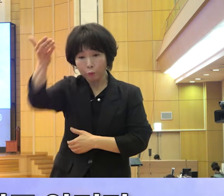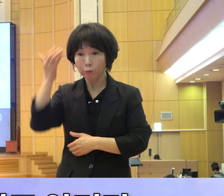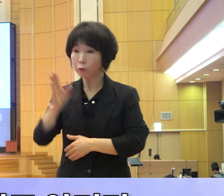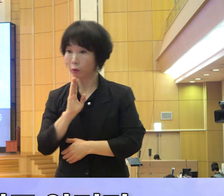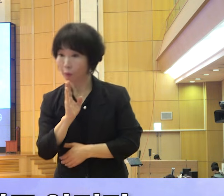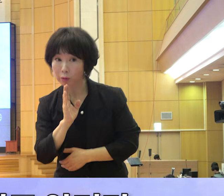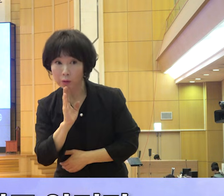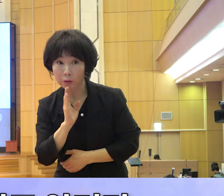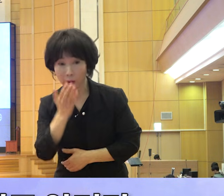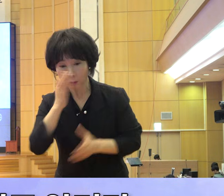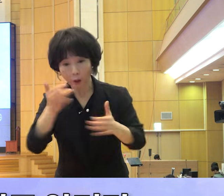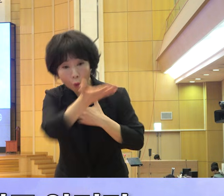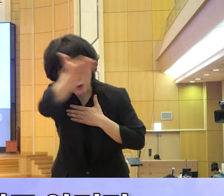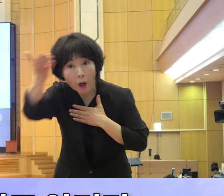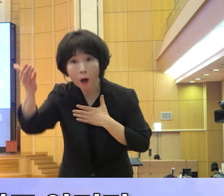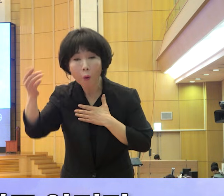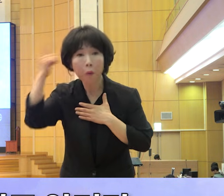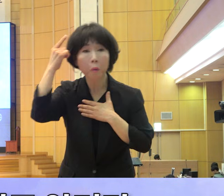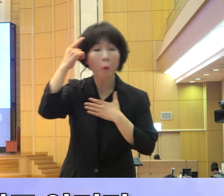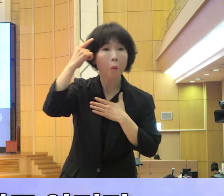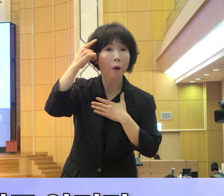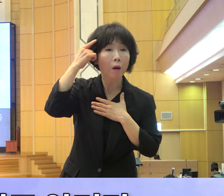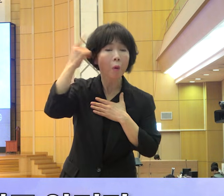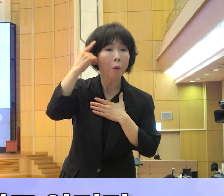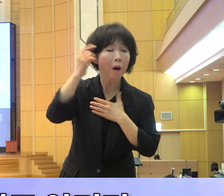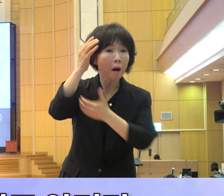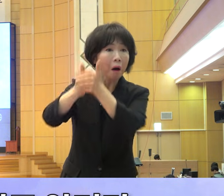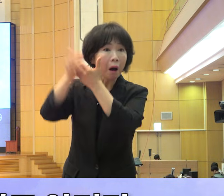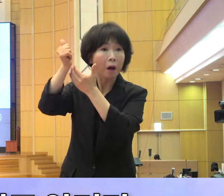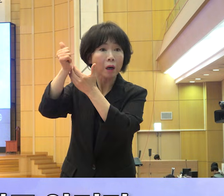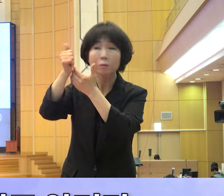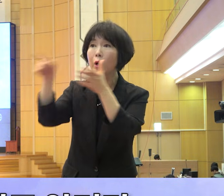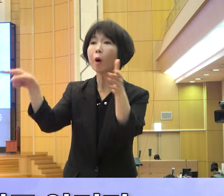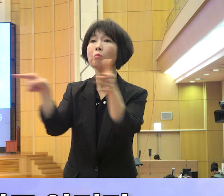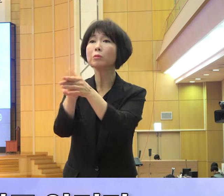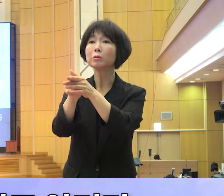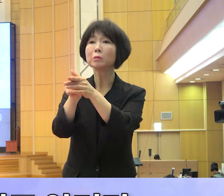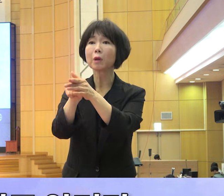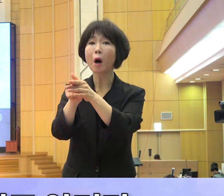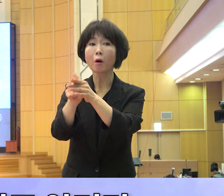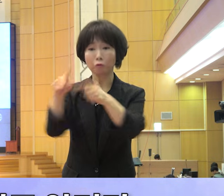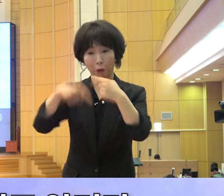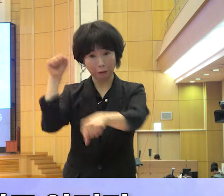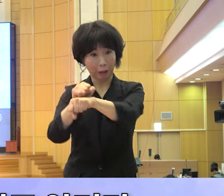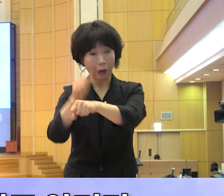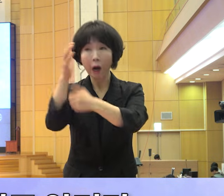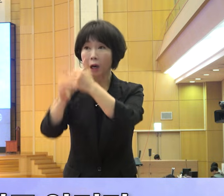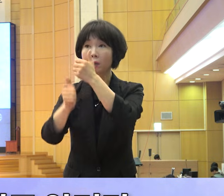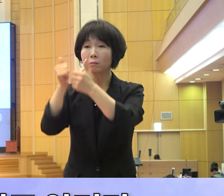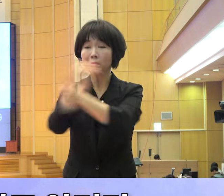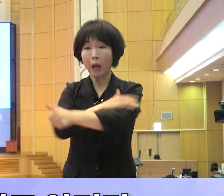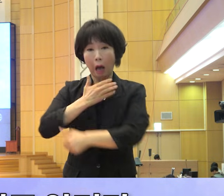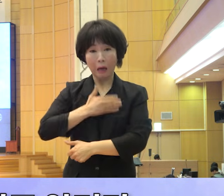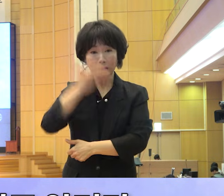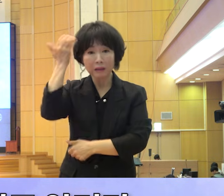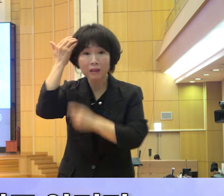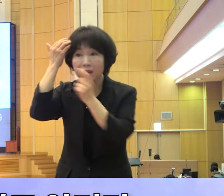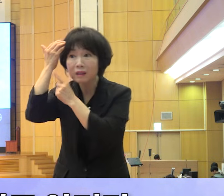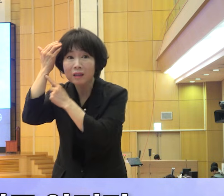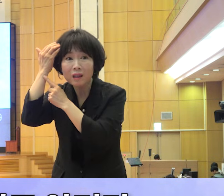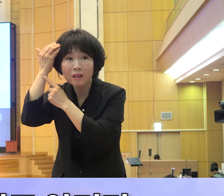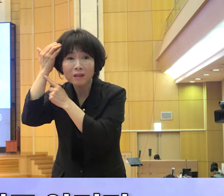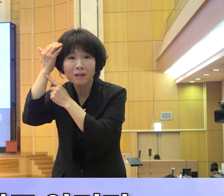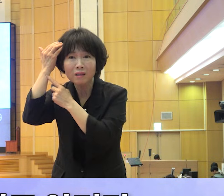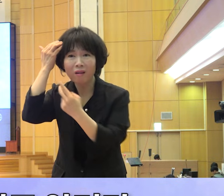되었다라고 하는 이스라엘 백성들아, 너희는 어찌하여 하나님을 믿노라 하면서 하나님을 아는 지식이 없냐